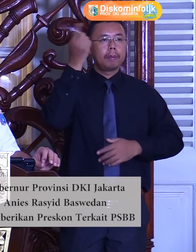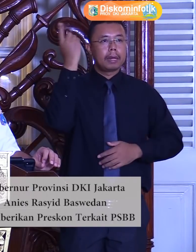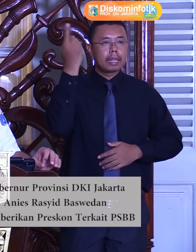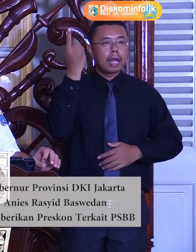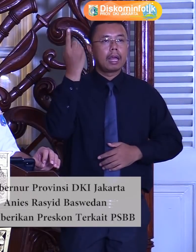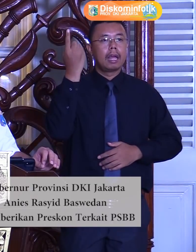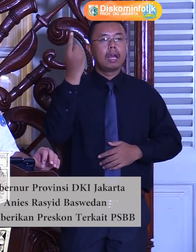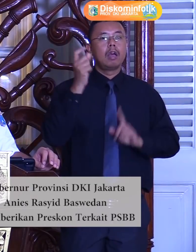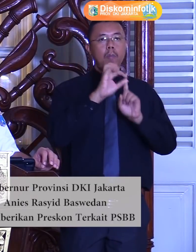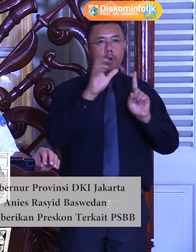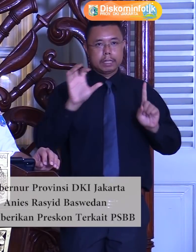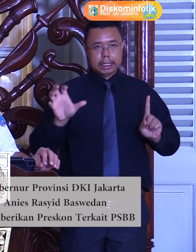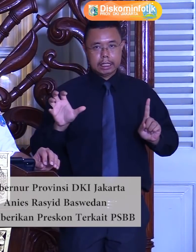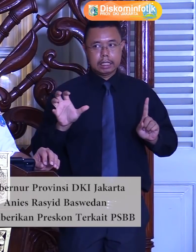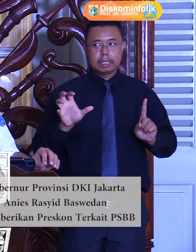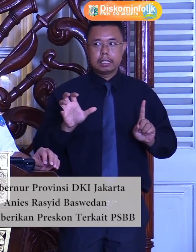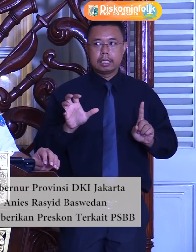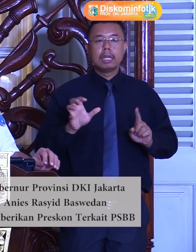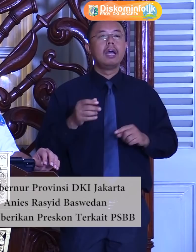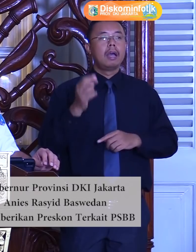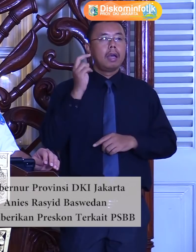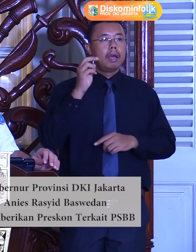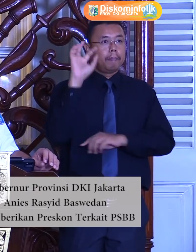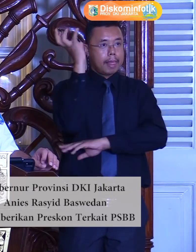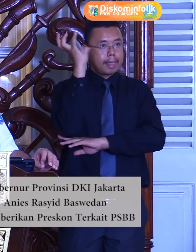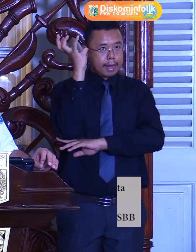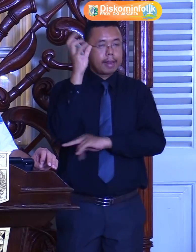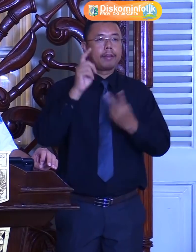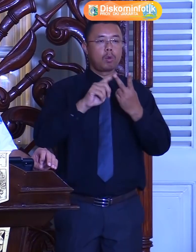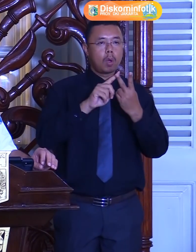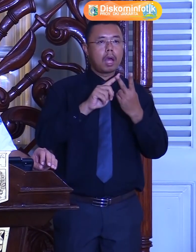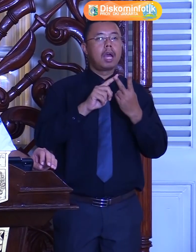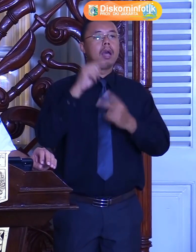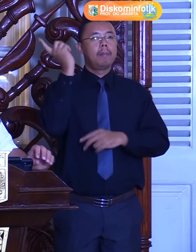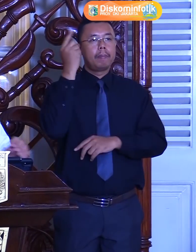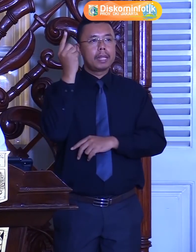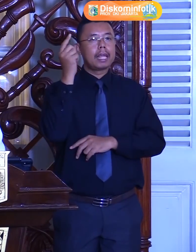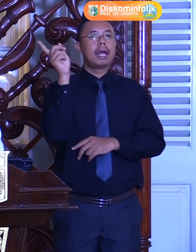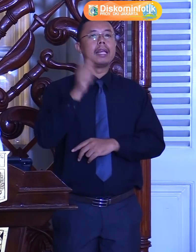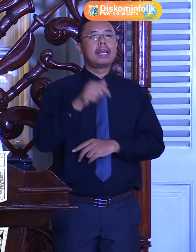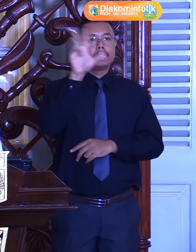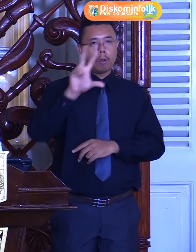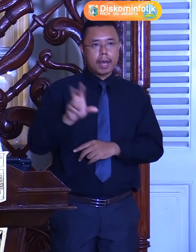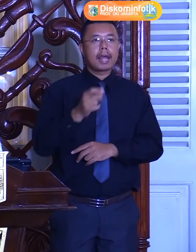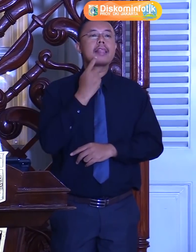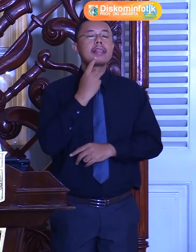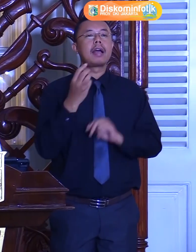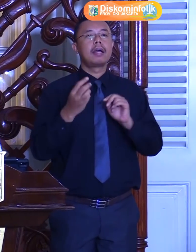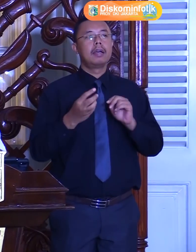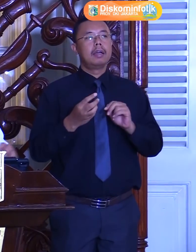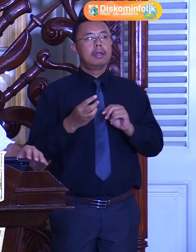pemerintah Provinsi Banten, pemerintah Provinsi Jawa Barat terkait dengan